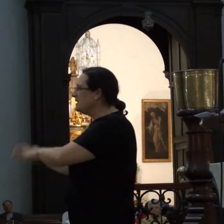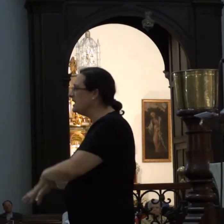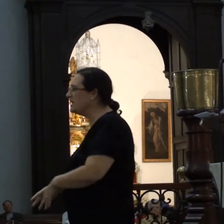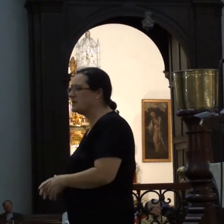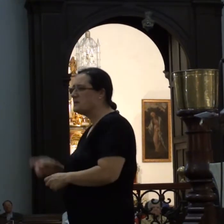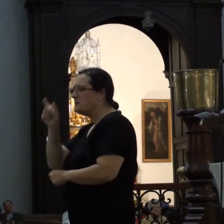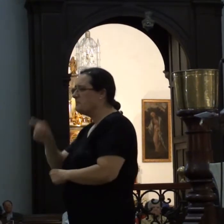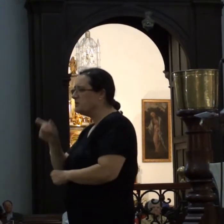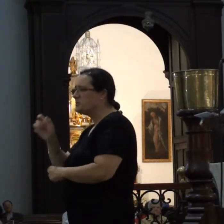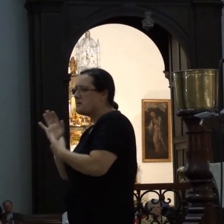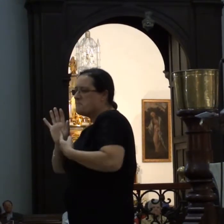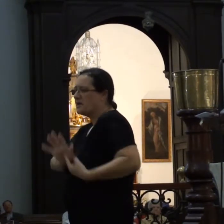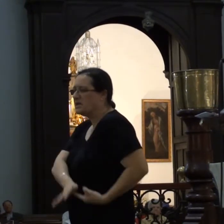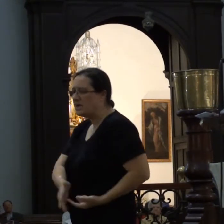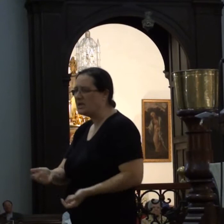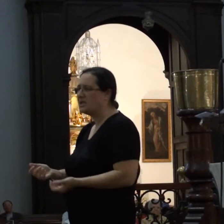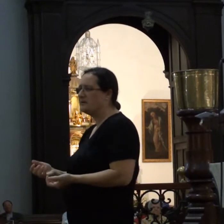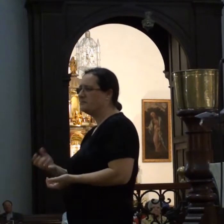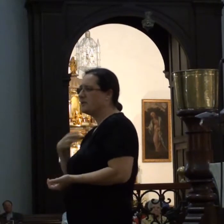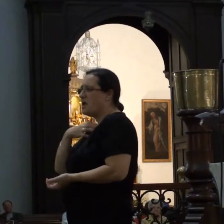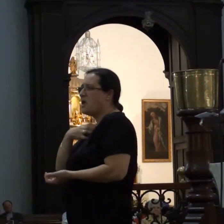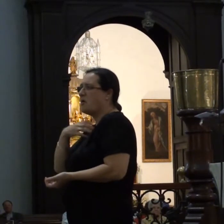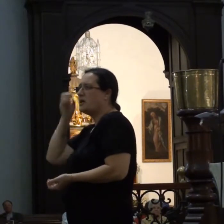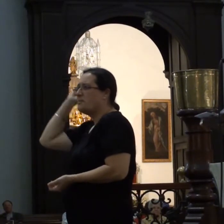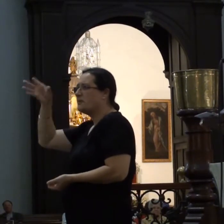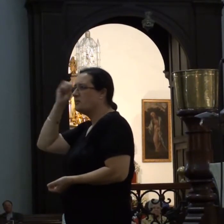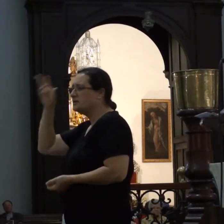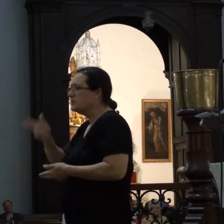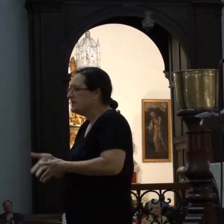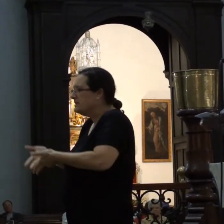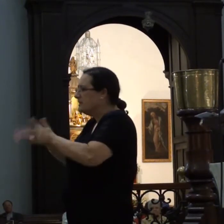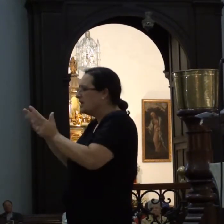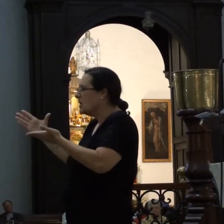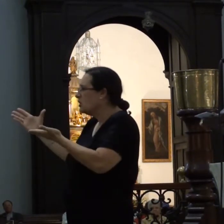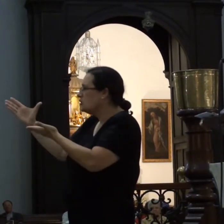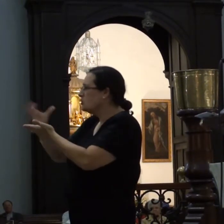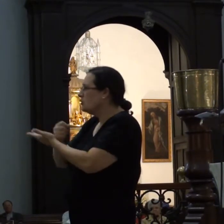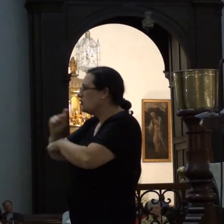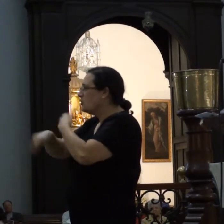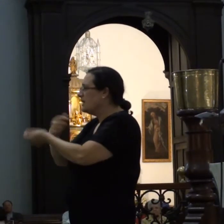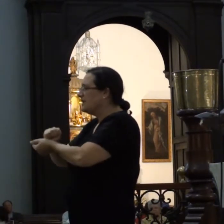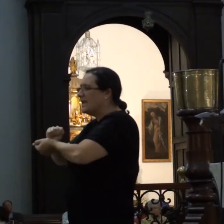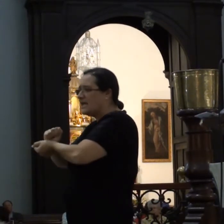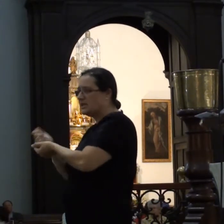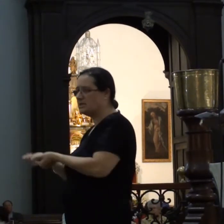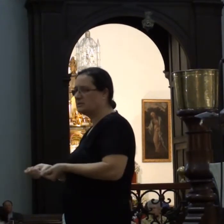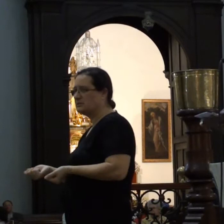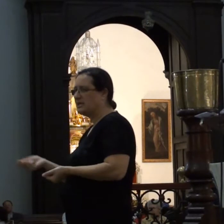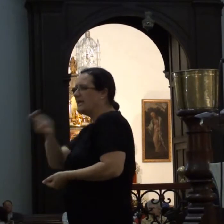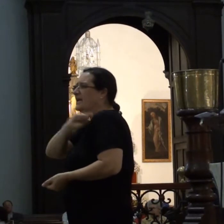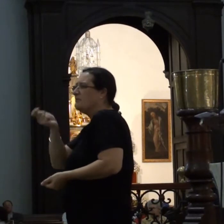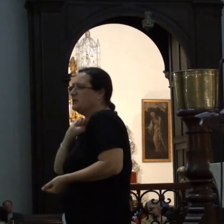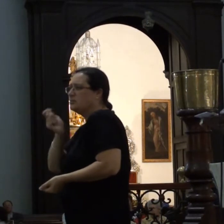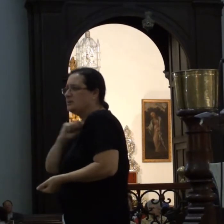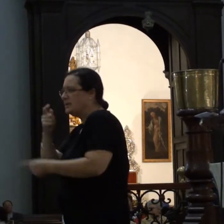excluidos la obra de la proclamación de la liberación de todas las ataduras y esclavitudes